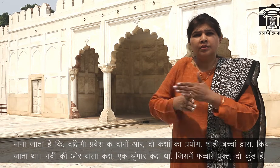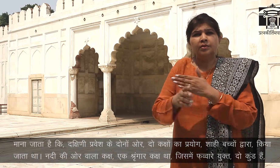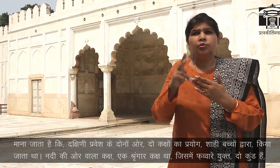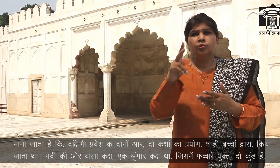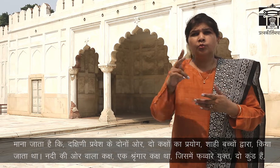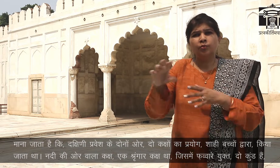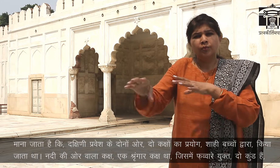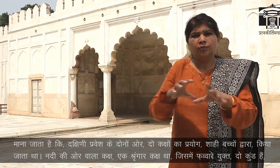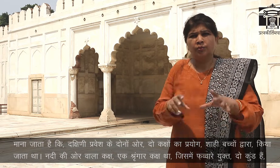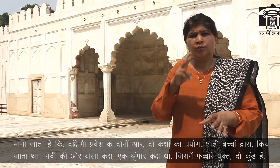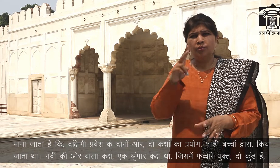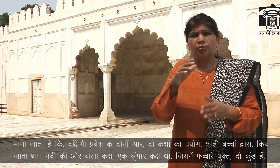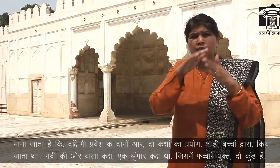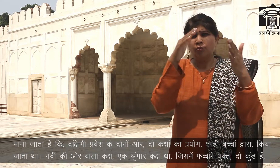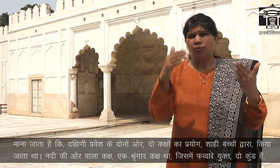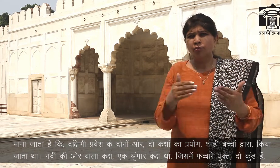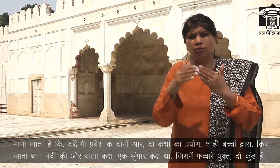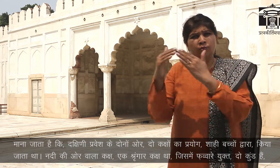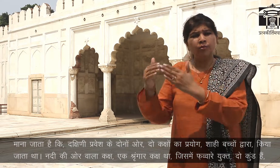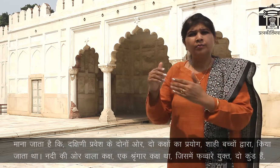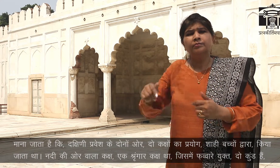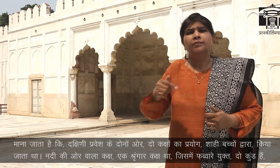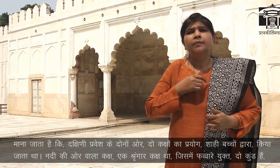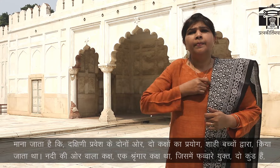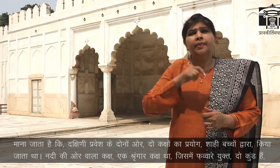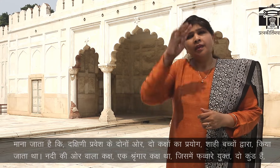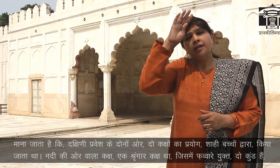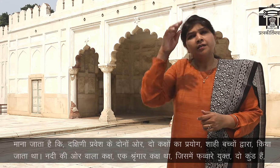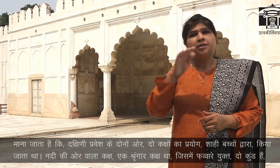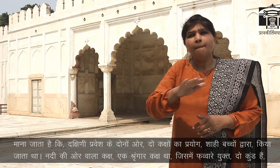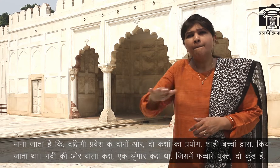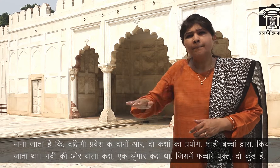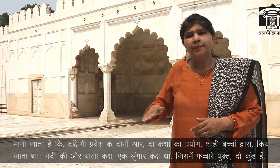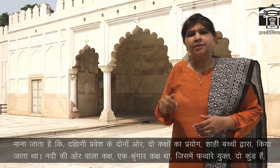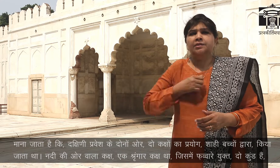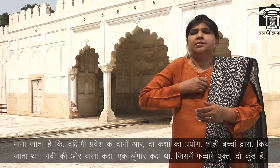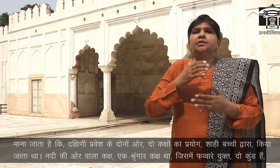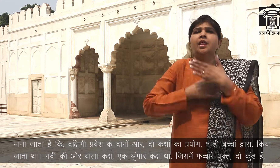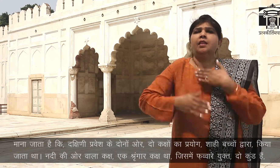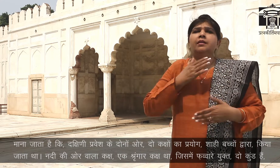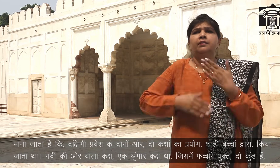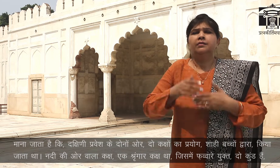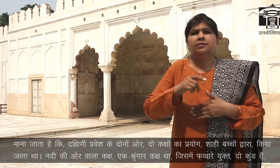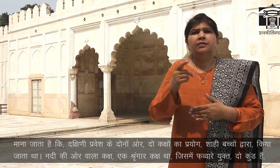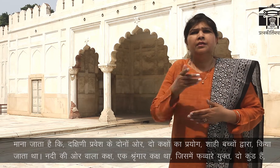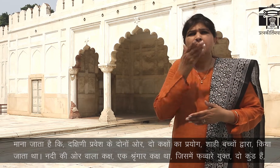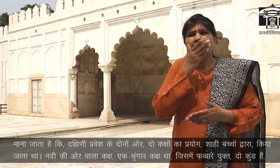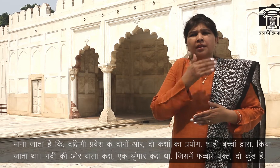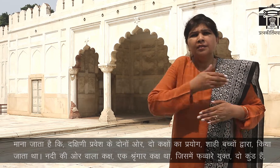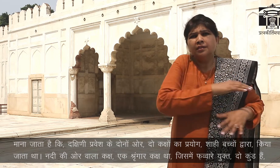का प्रयोग शाही बच्चों द्वारा किया जाता था। नदी की ओर वाला कक्ष एक श्रृंगार कक्ष